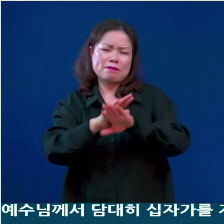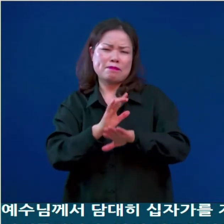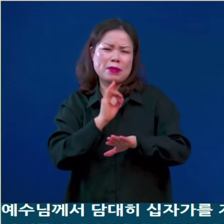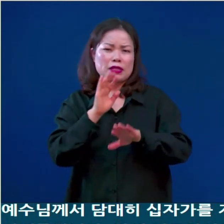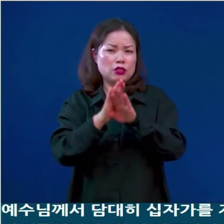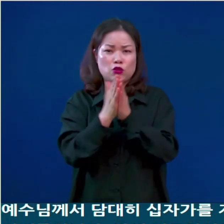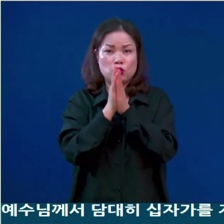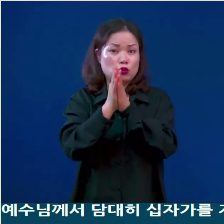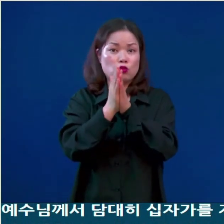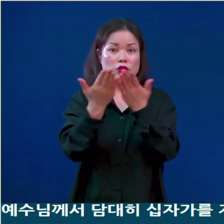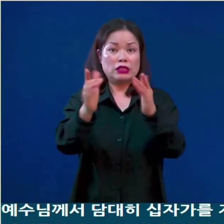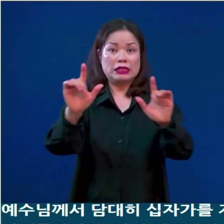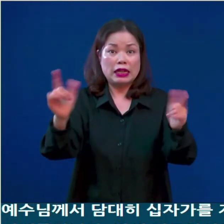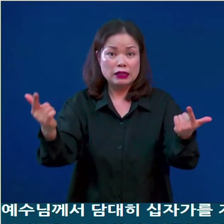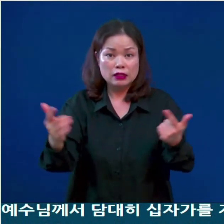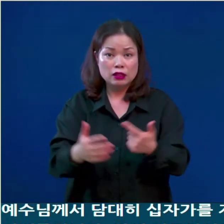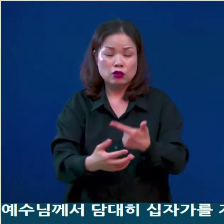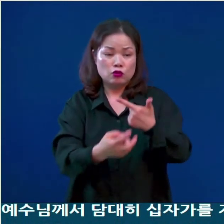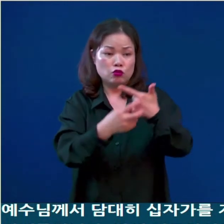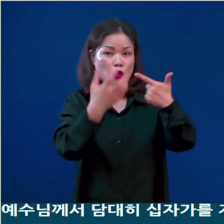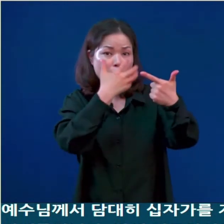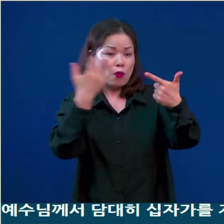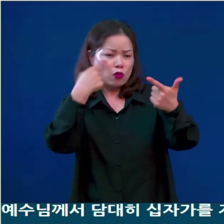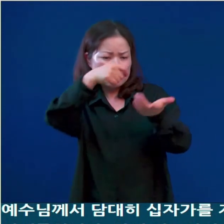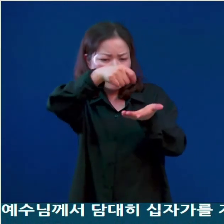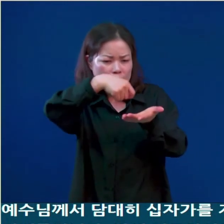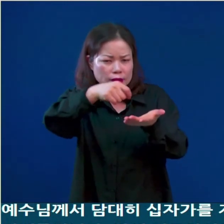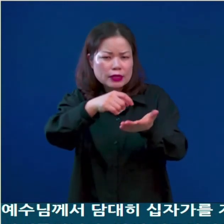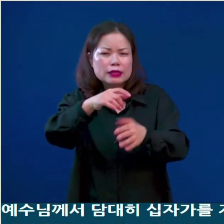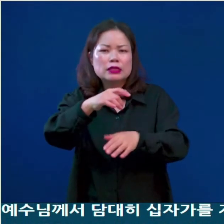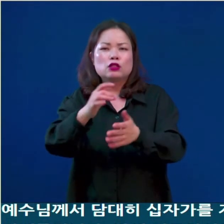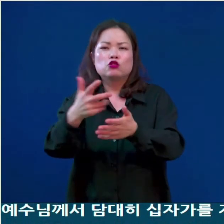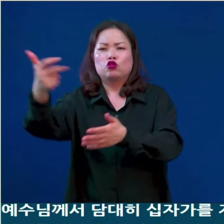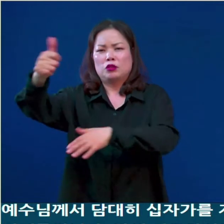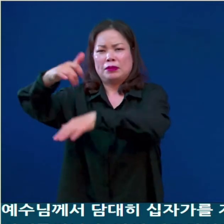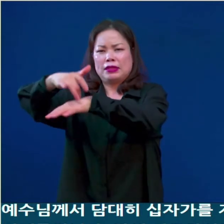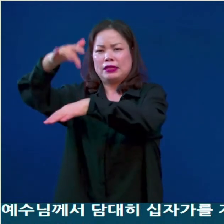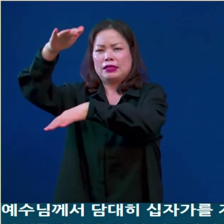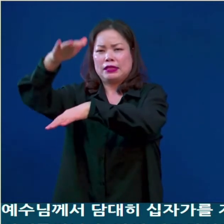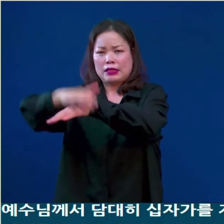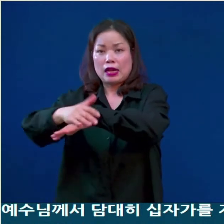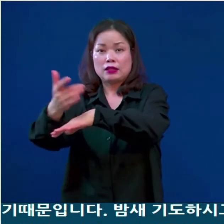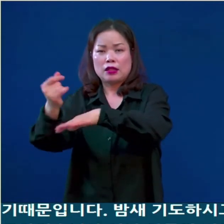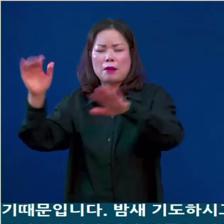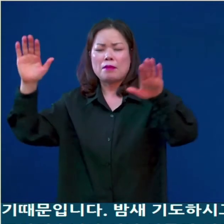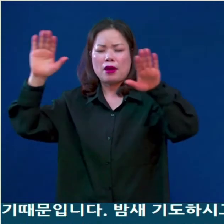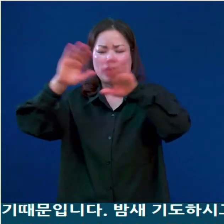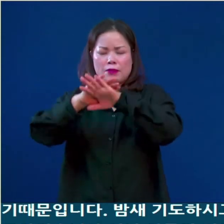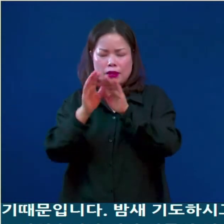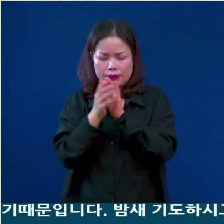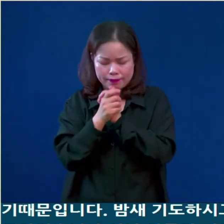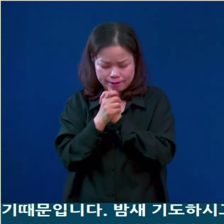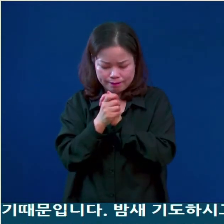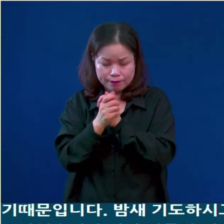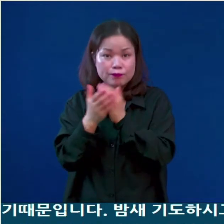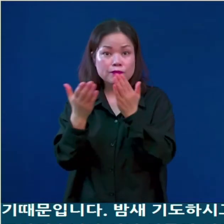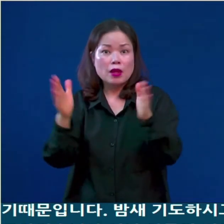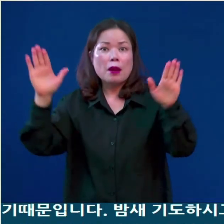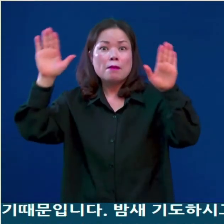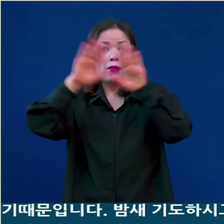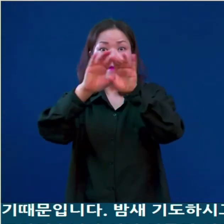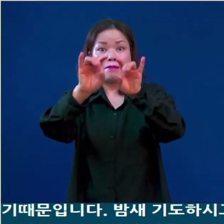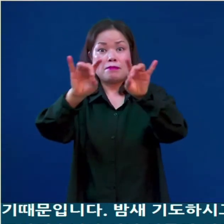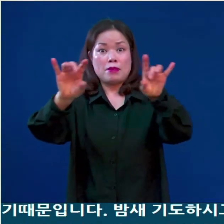아닙니다. 누가복음에 따르면 주님은 습관적으로 밤에 기도를 하셨습니다.